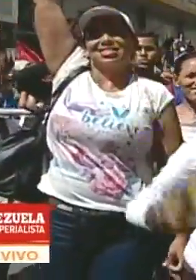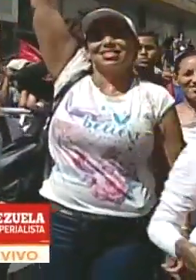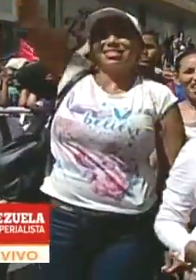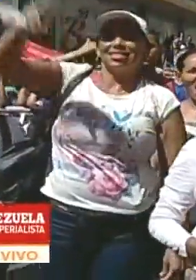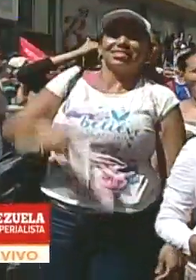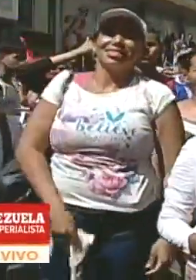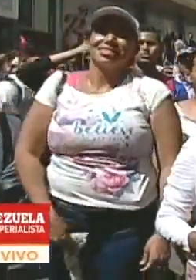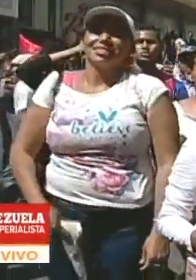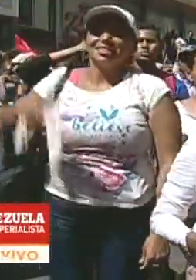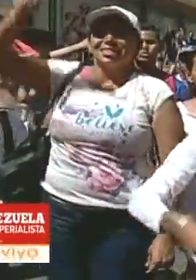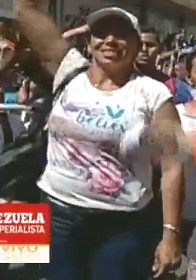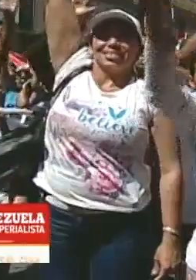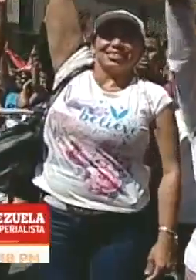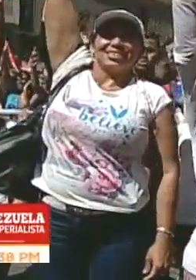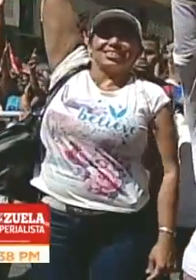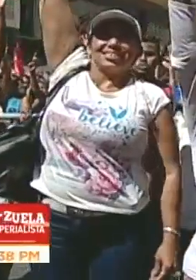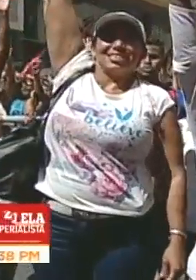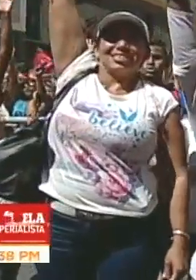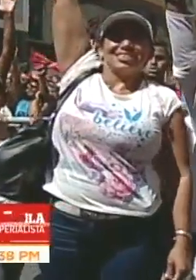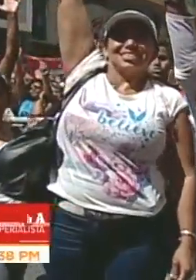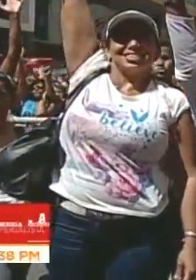¿Quién quiere ser como Chávez?